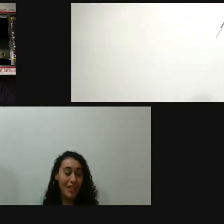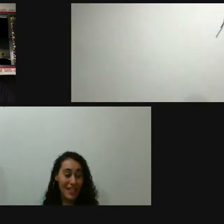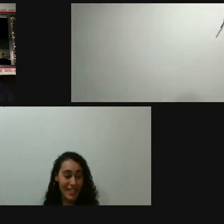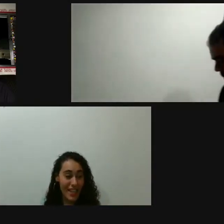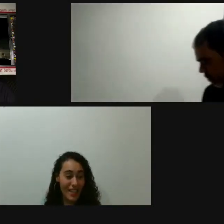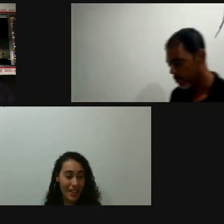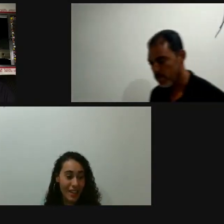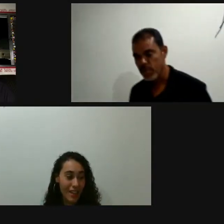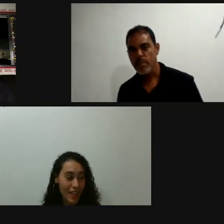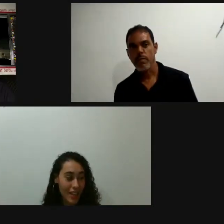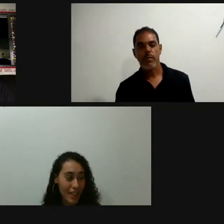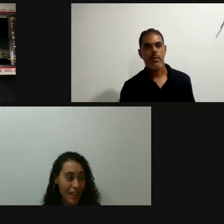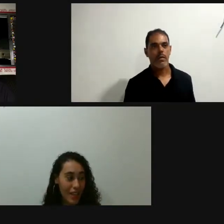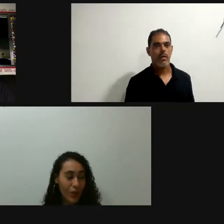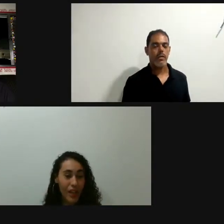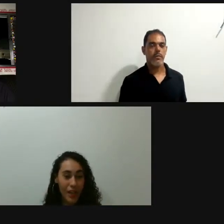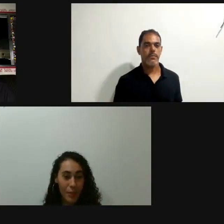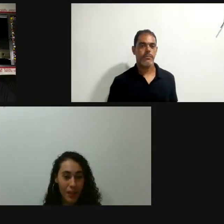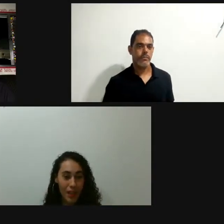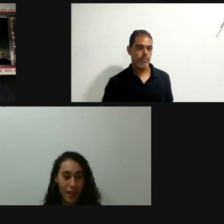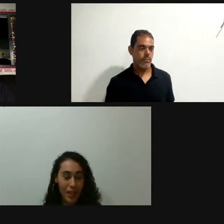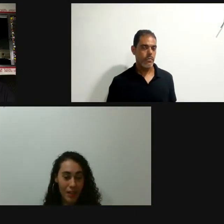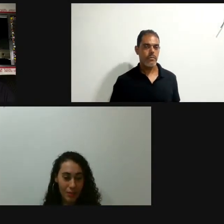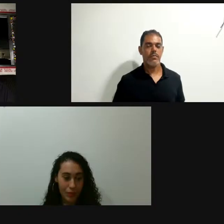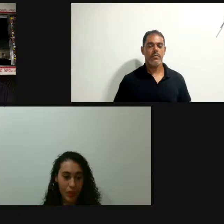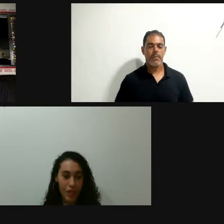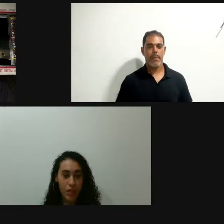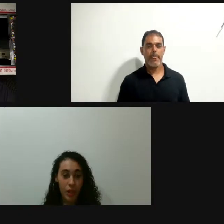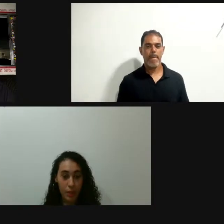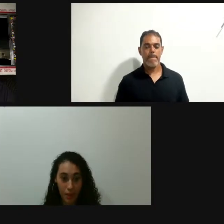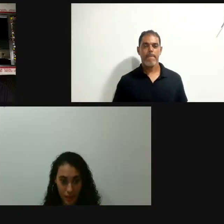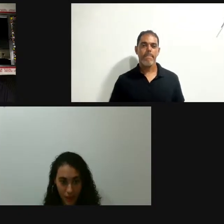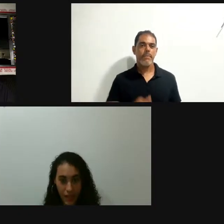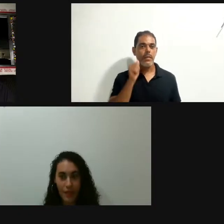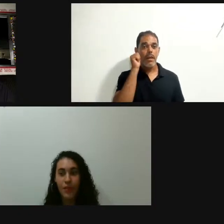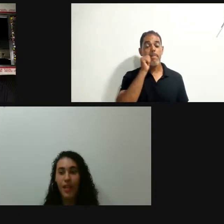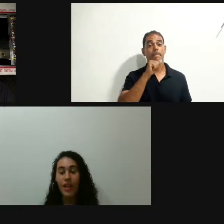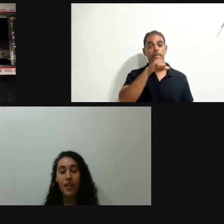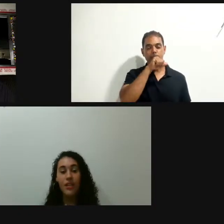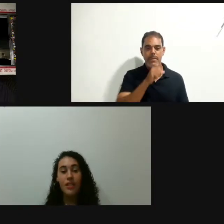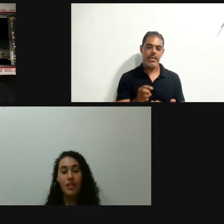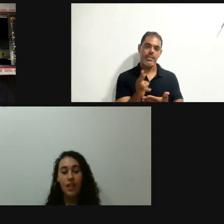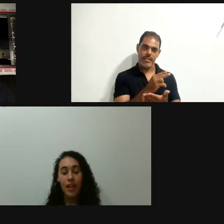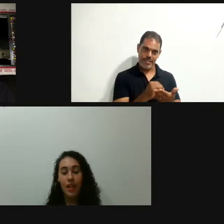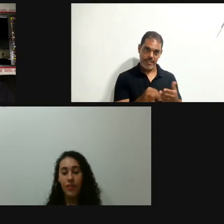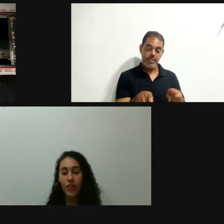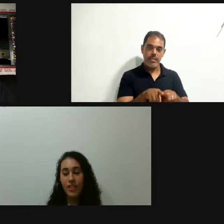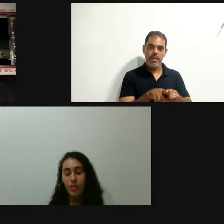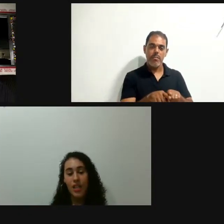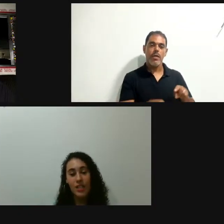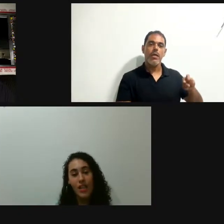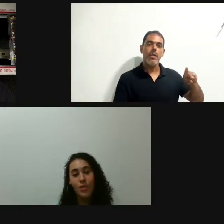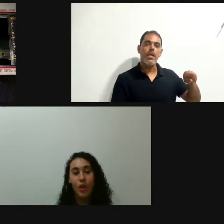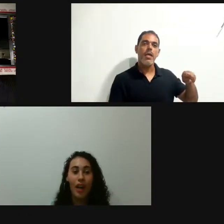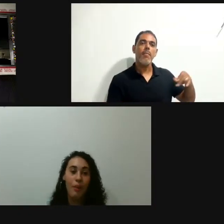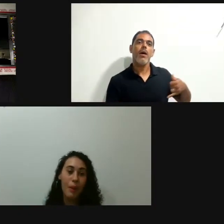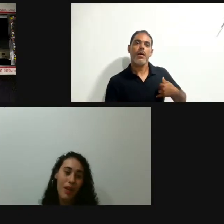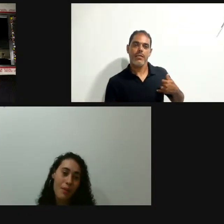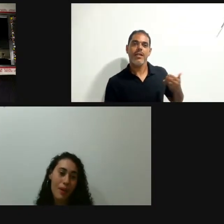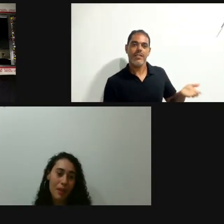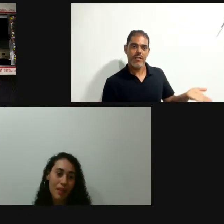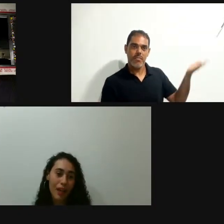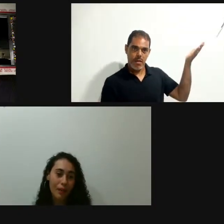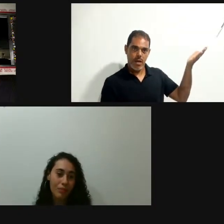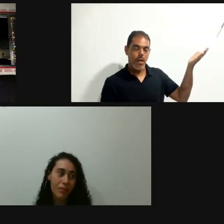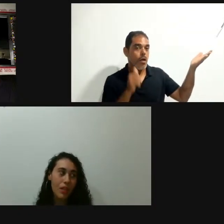mãe desenha. E quando ela era pequena, no caso eu tenho uma irmã mais velha, ela fazia os desenhos, colocava para minha